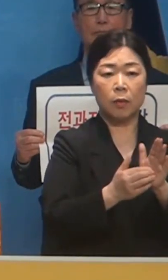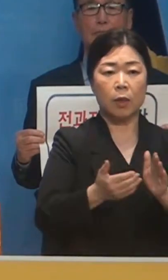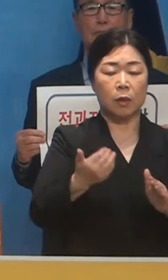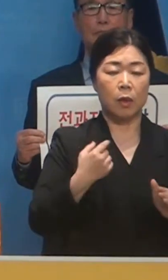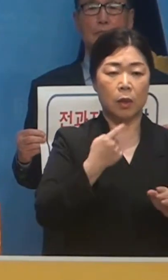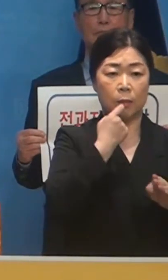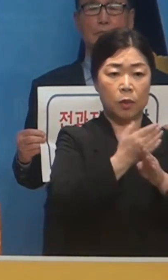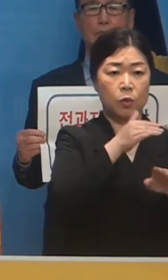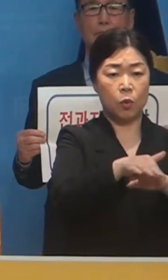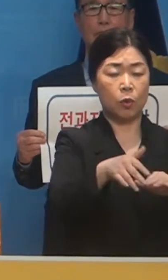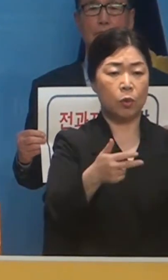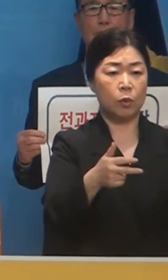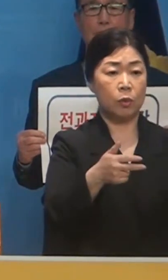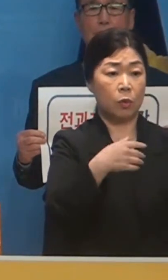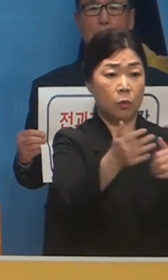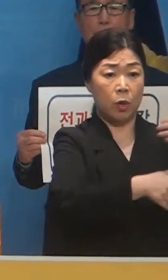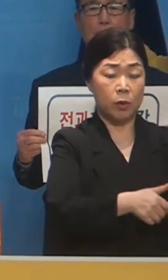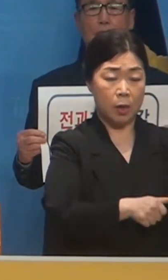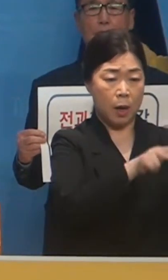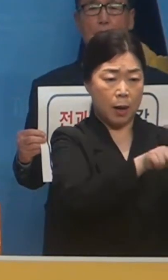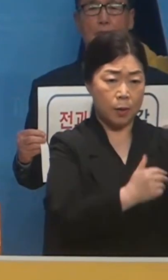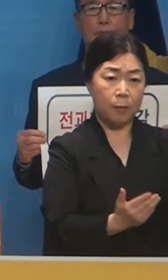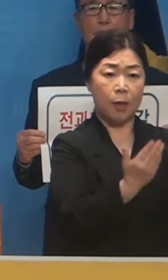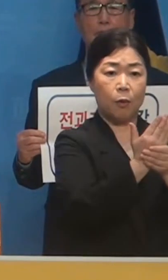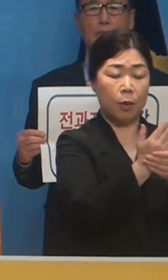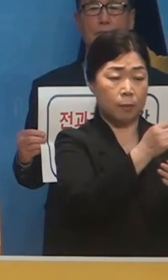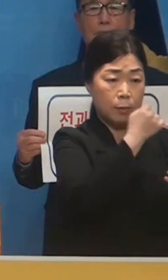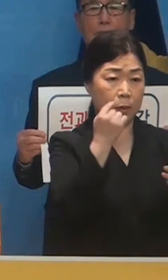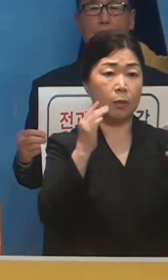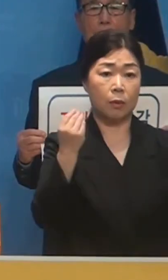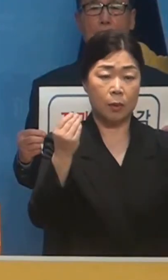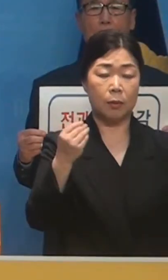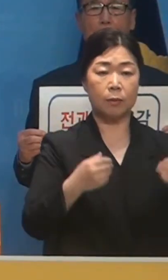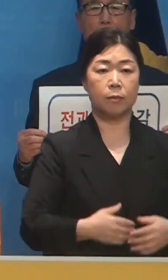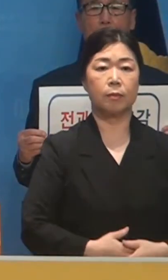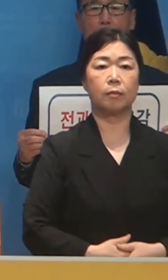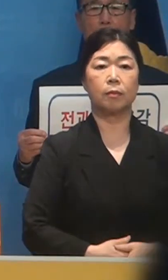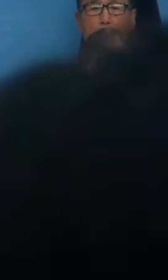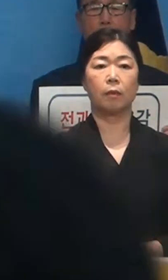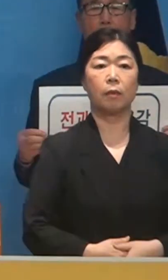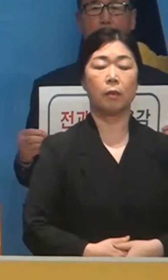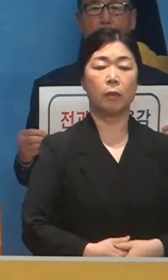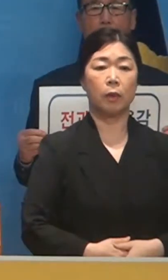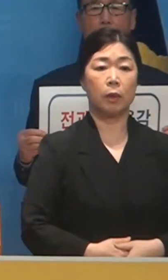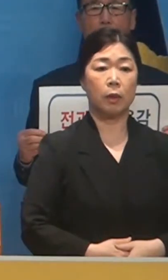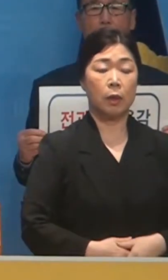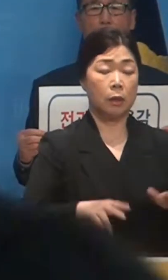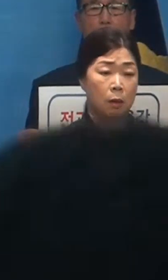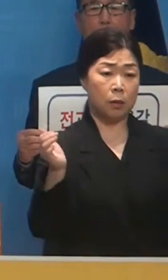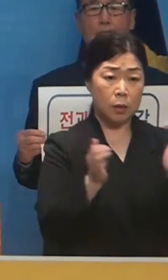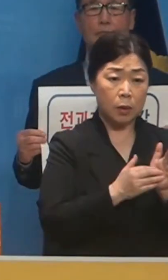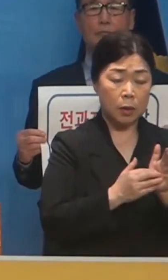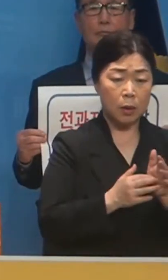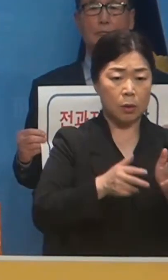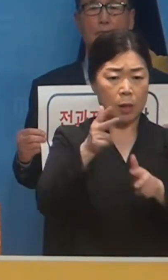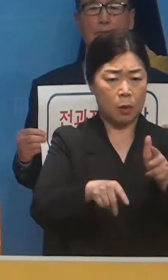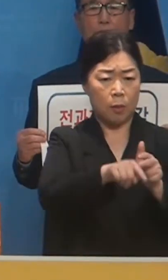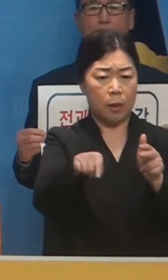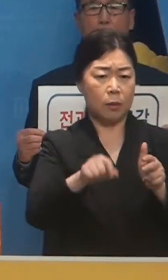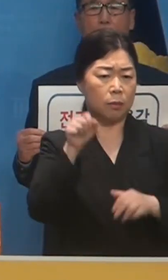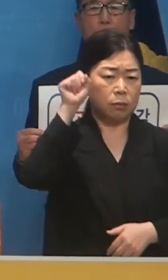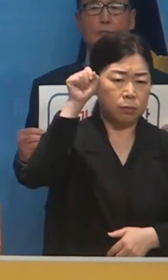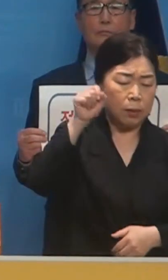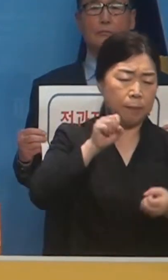민노총 위원장의 간첩 사건을 통해서 그 사실이 밝혀졌습니다. 그동안 민노총이 산업 현장에서 행한